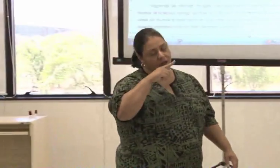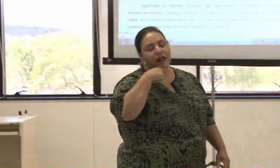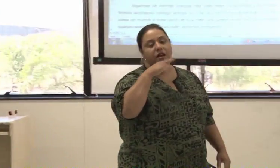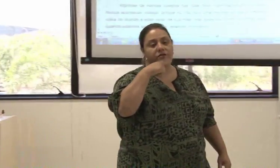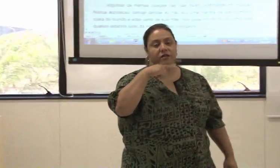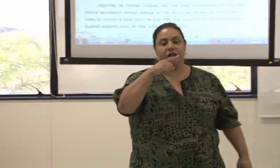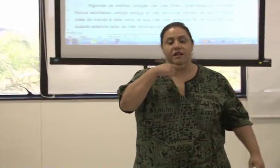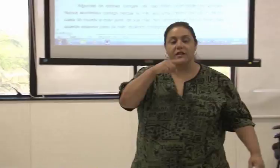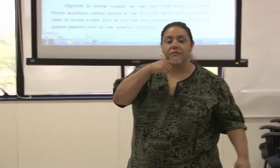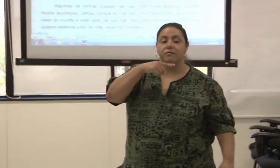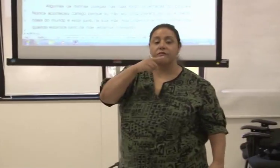Claro.